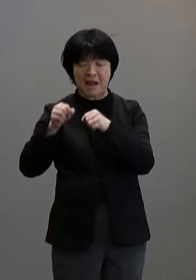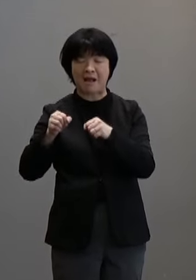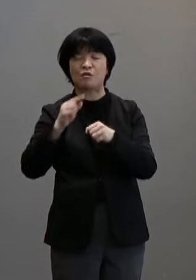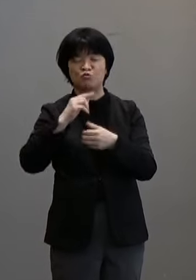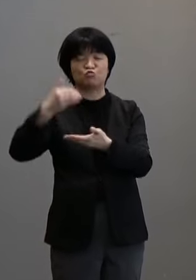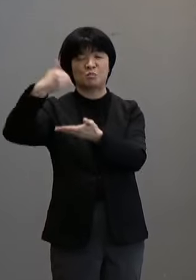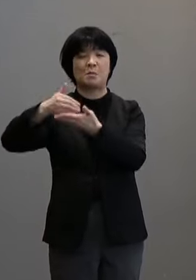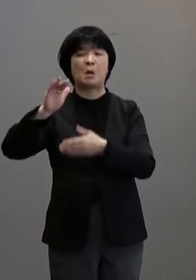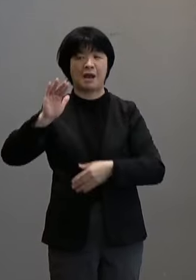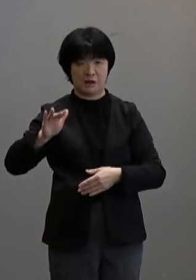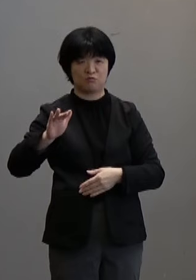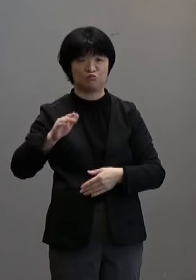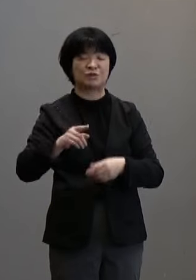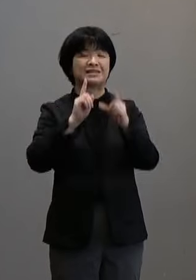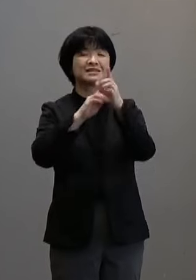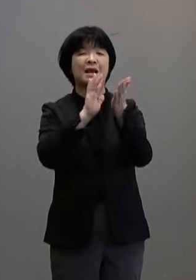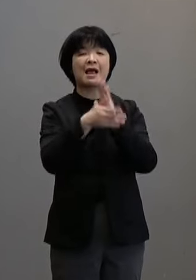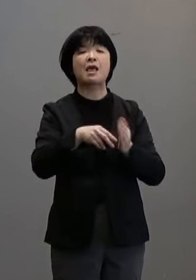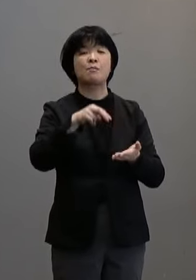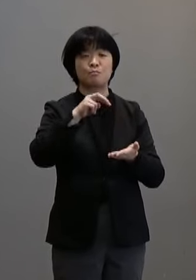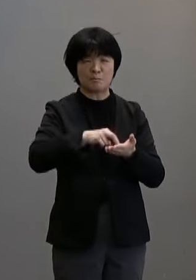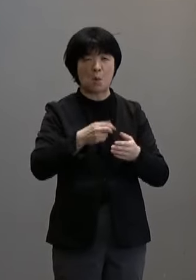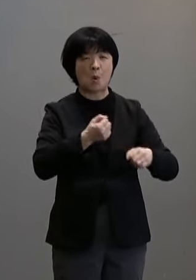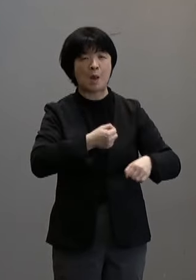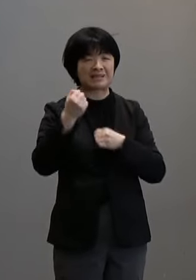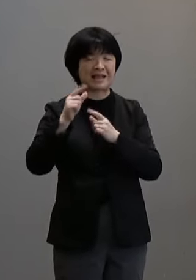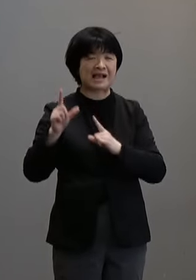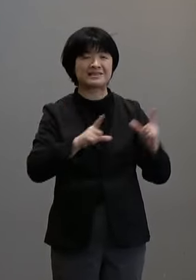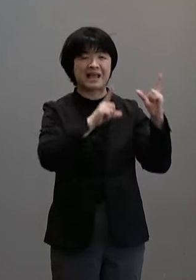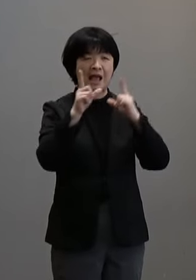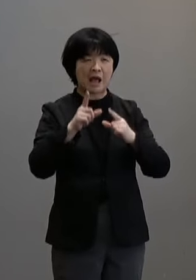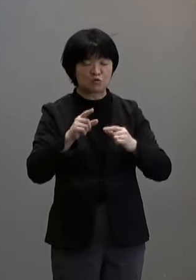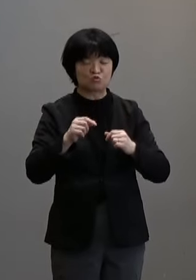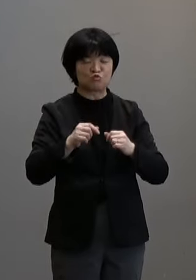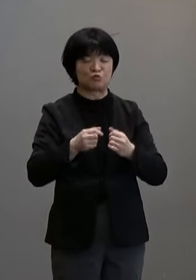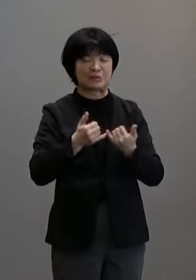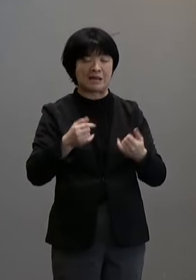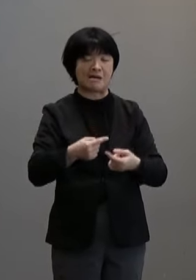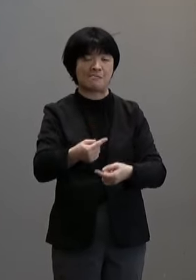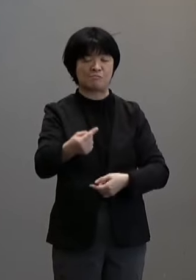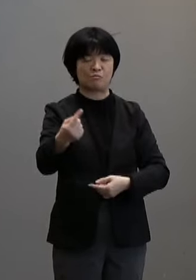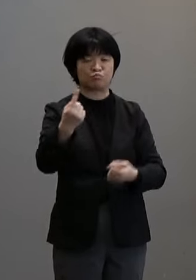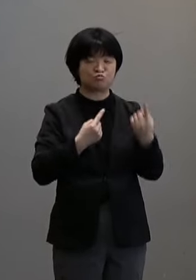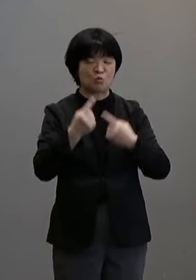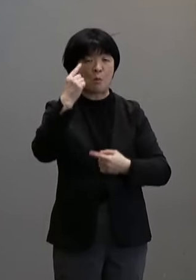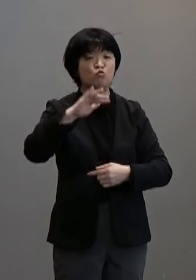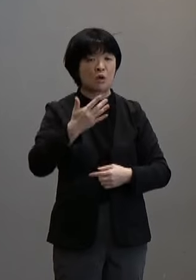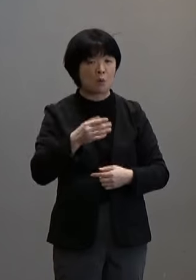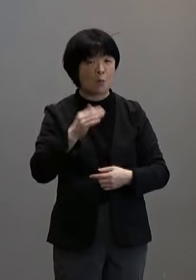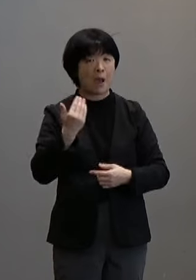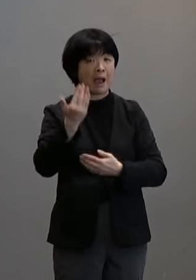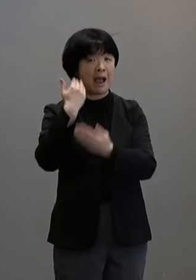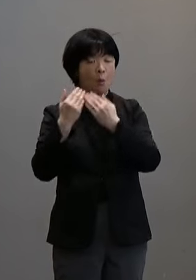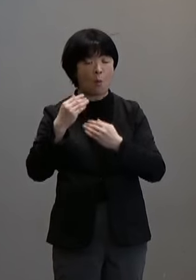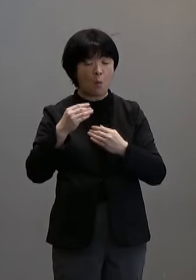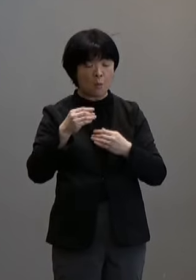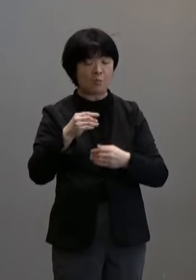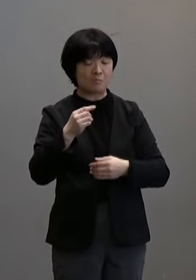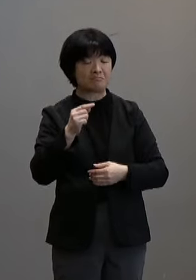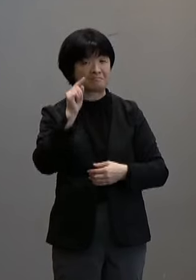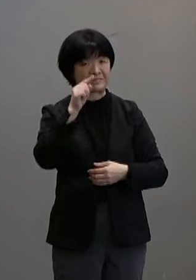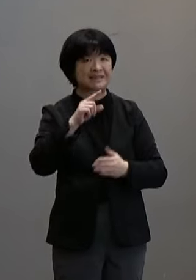後多くの被災者が千葉県内でも避難生活を送ることが考えられますけれども、まあ、過去の災害を振り返ると、避難所から仮設住